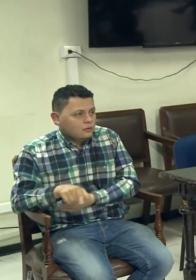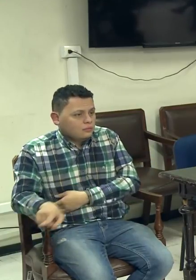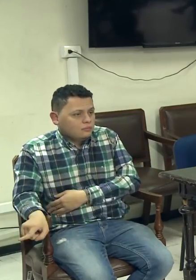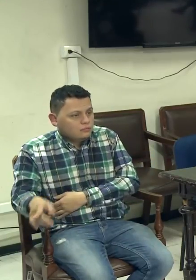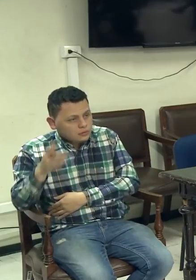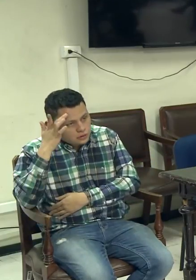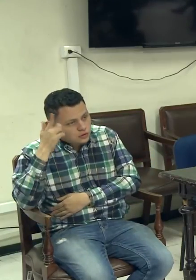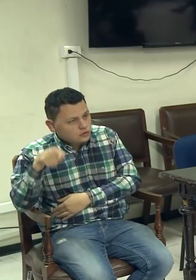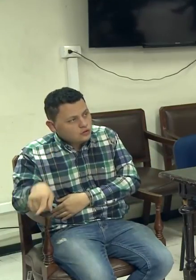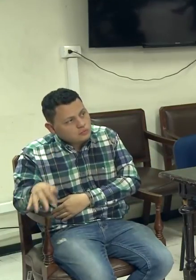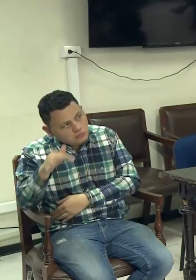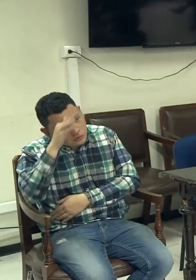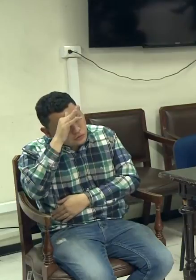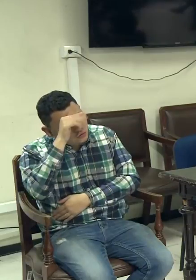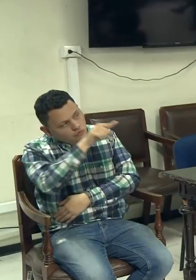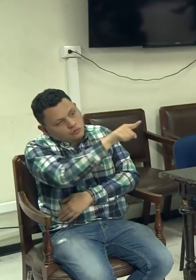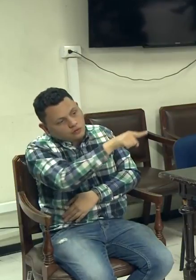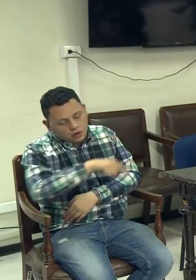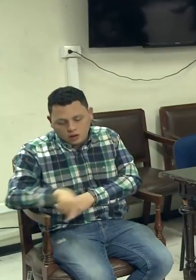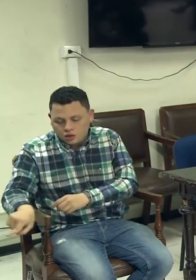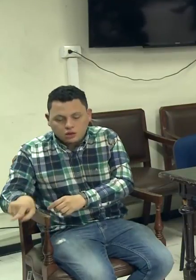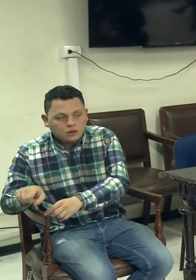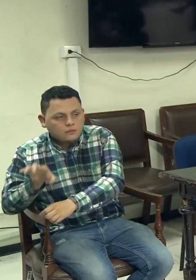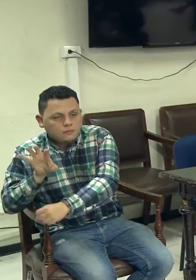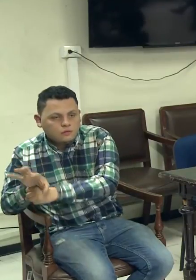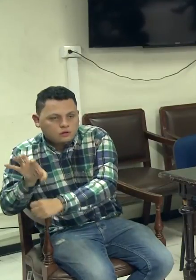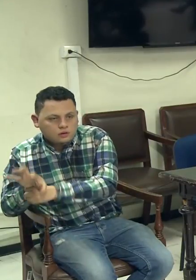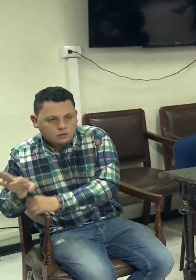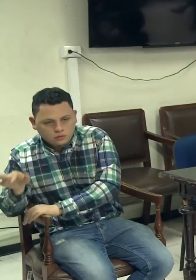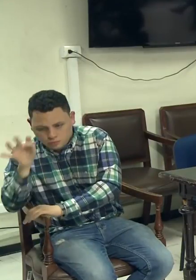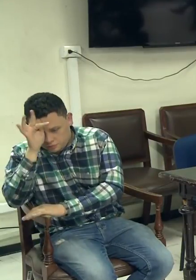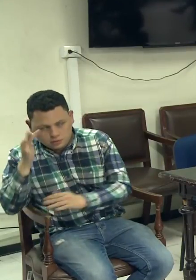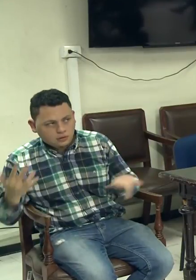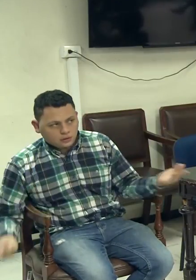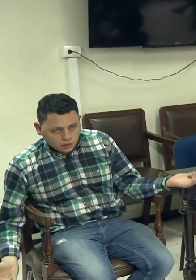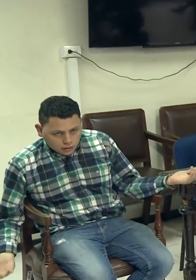el hospital. Y vas y la acosas en el hospital.